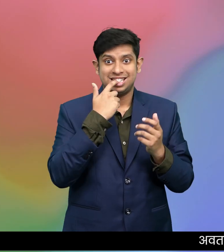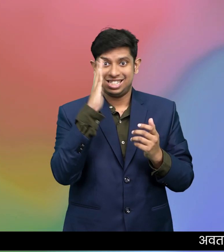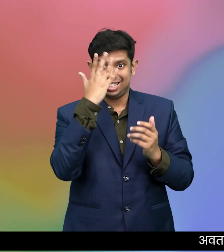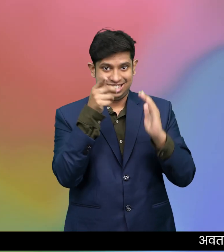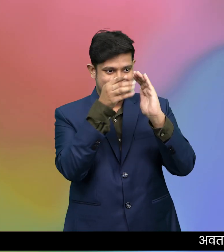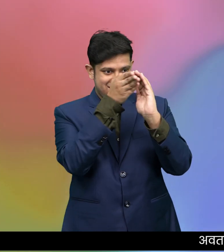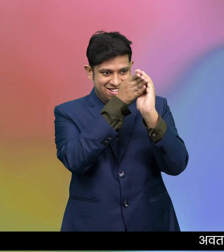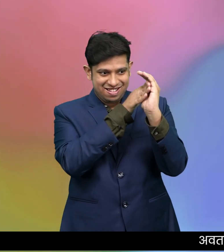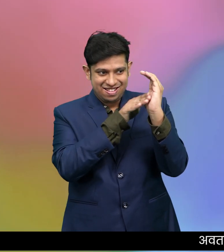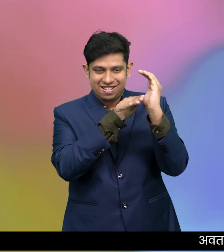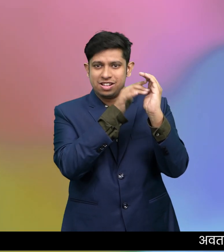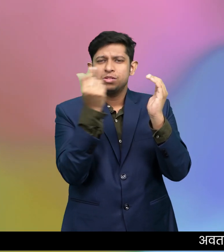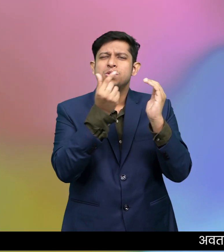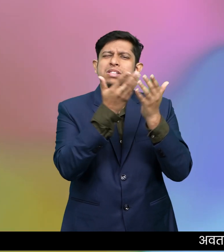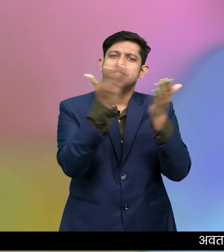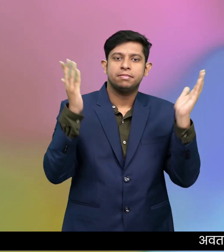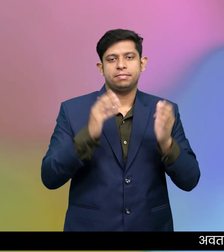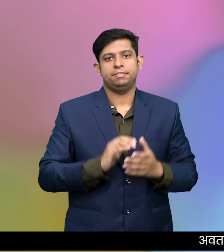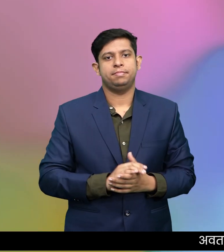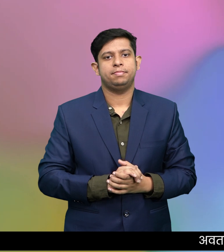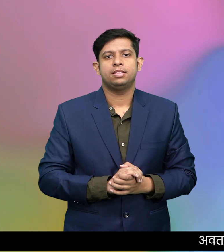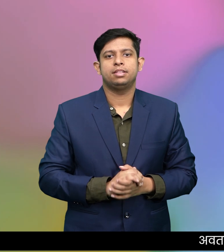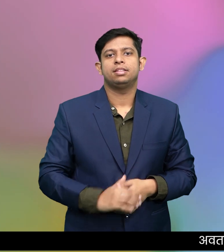अवतल आरशाचे उपयोग.